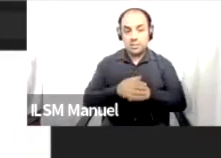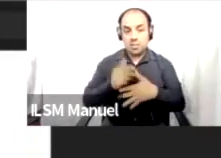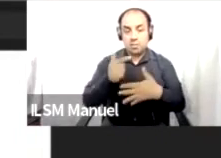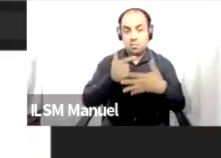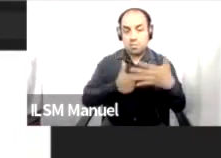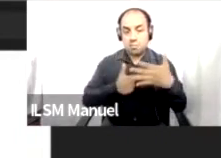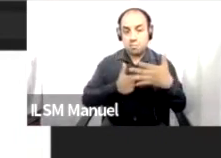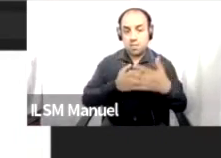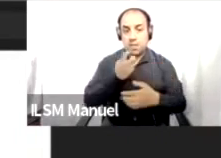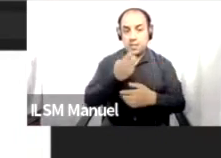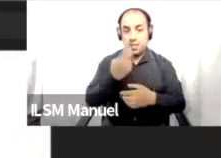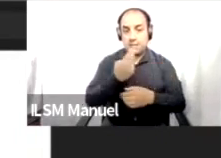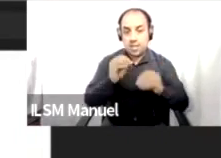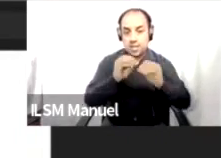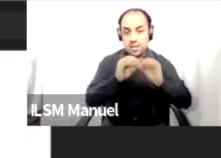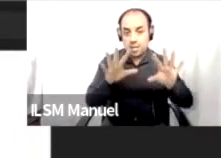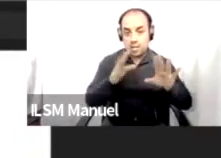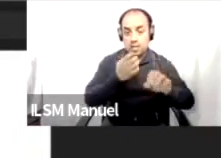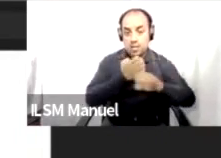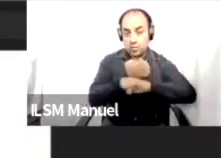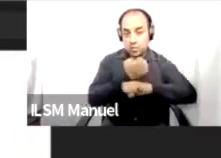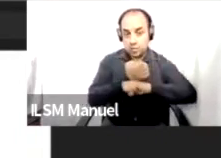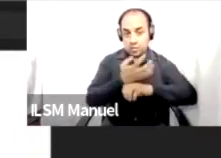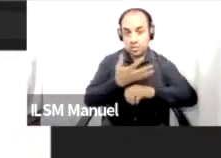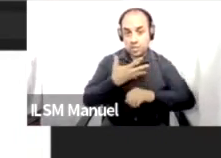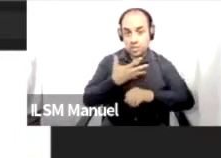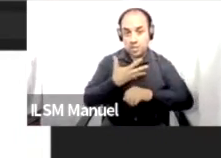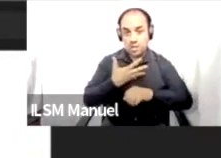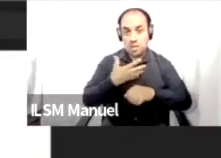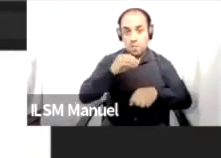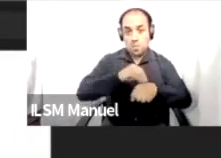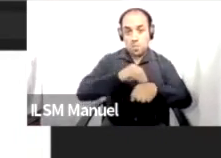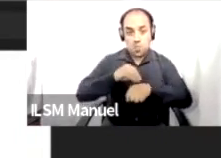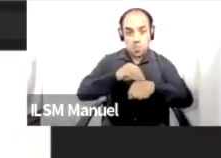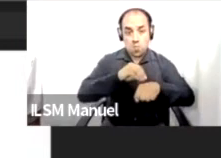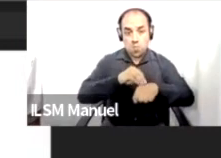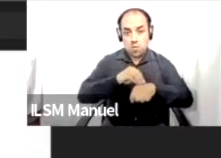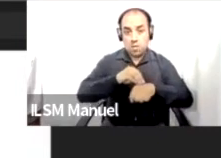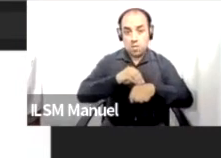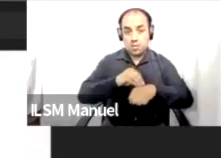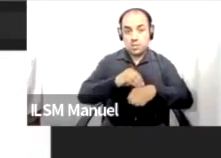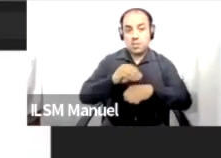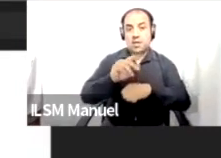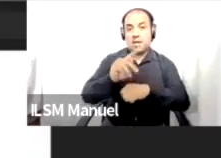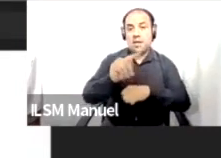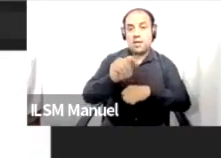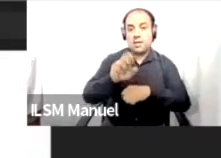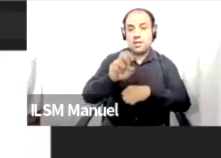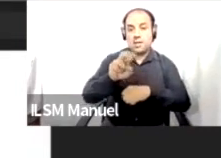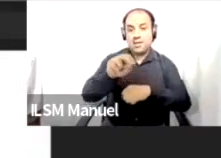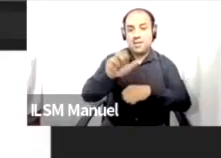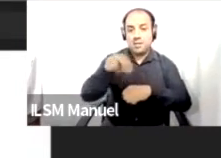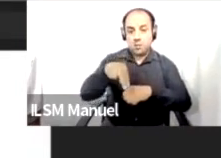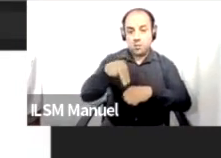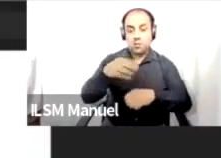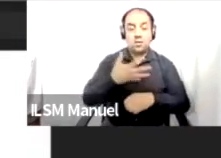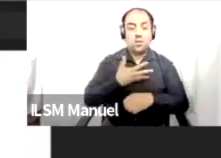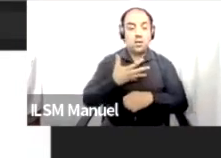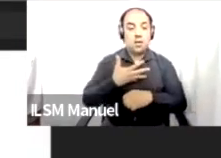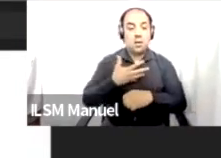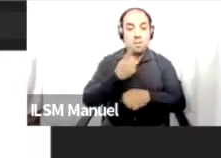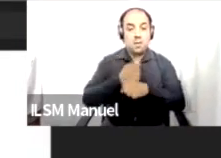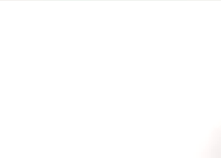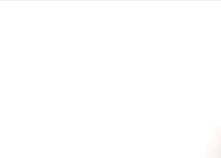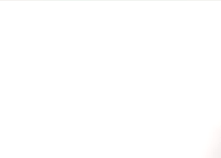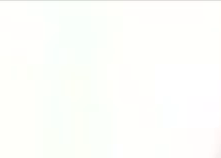claro que los estados en los cuales se va imponiendo el Teletón en los primeros años, todos de ellos están atravesados por regímenes